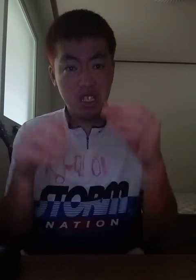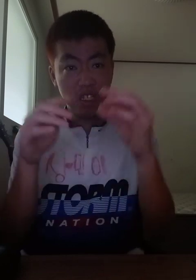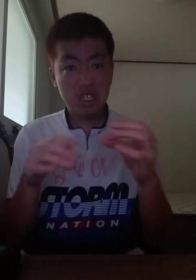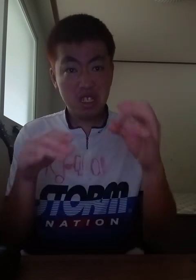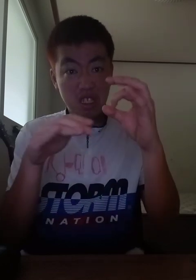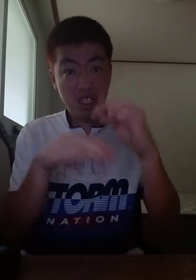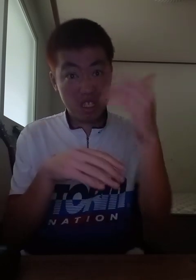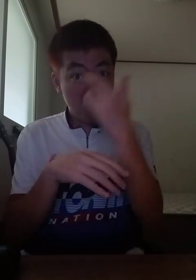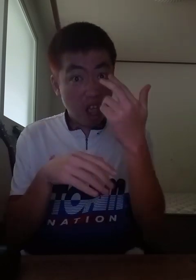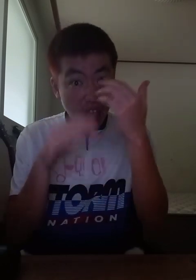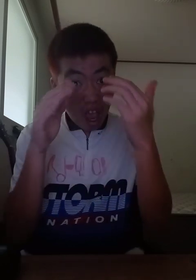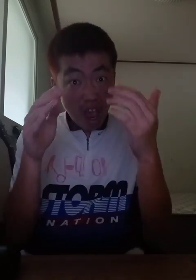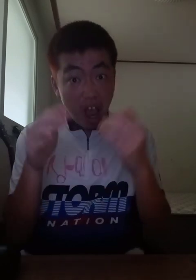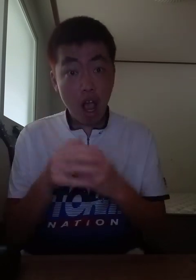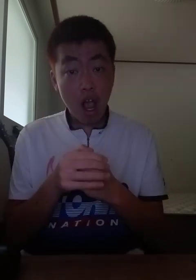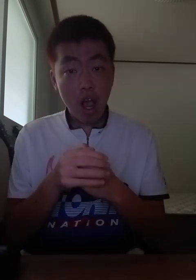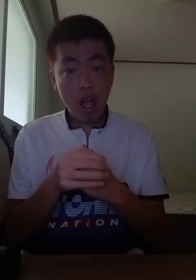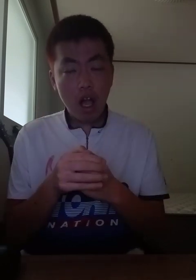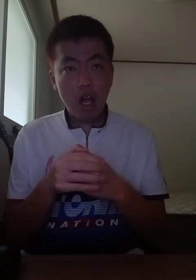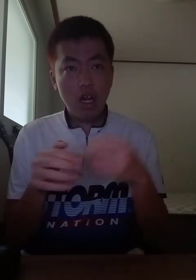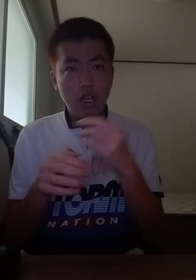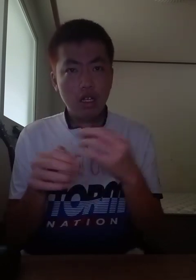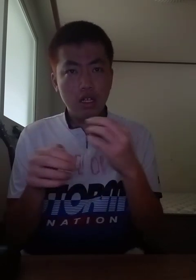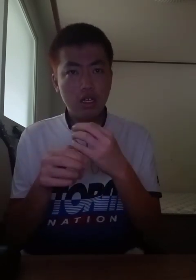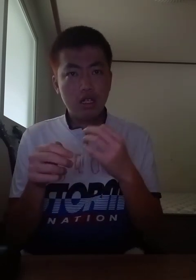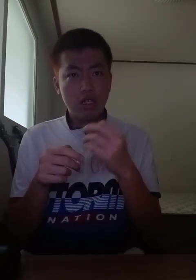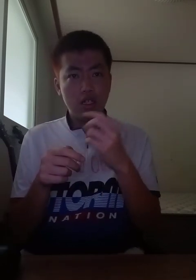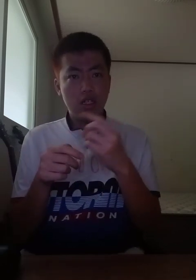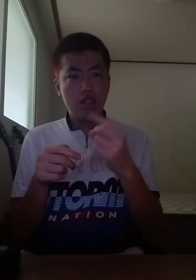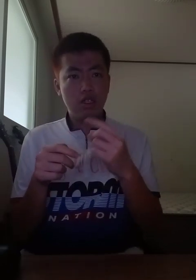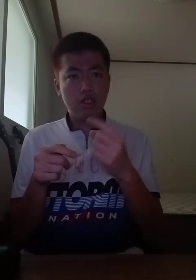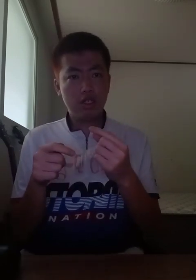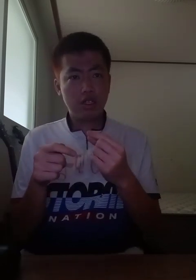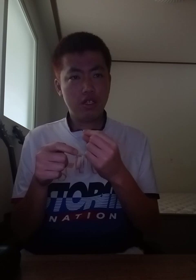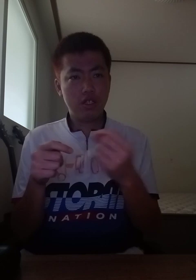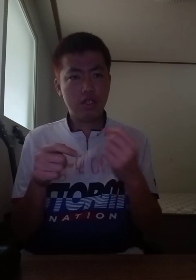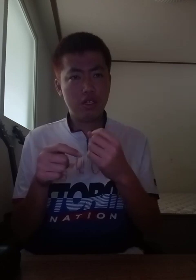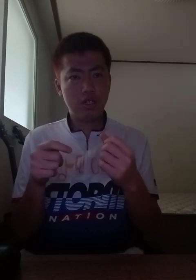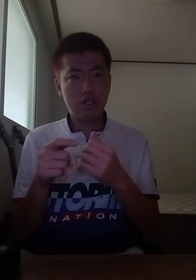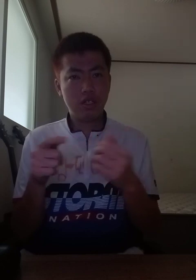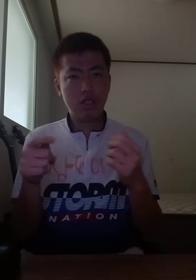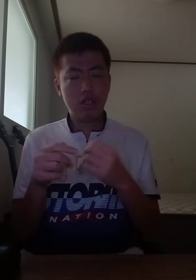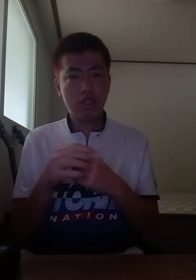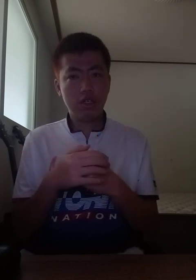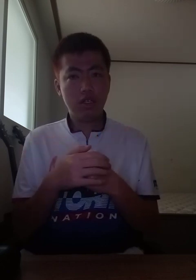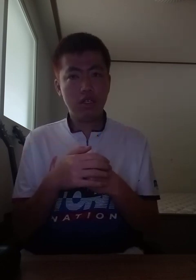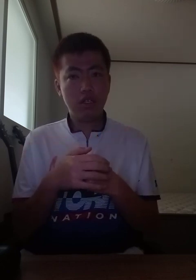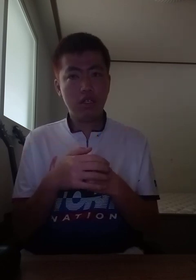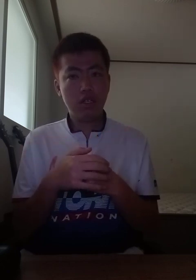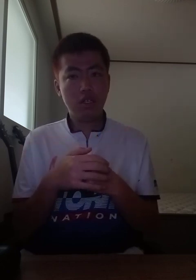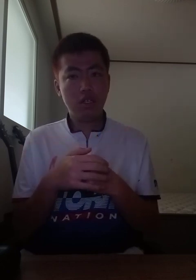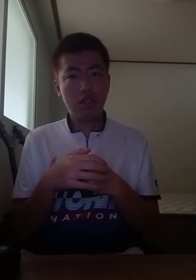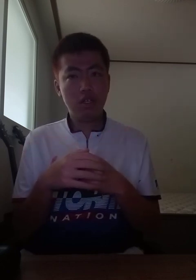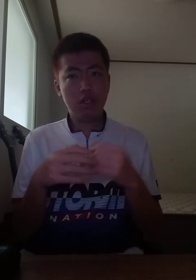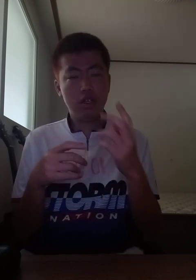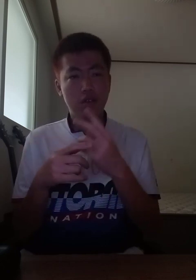한눈에 들어옵니다. 장난 삼아서 한두 개 버린 게 너도 나도 버린 게 아닐까. 시민의식이랑 연관되어 있는